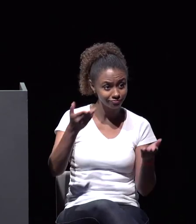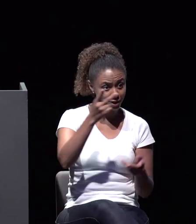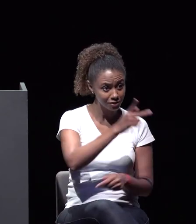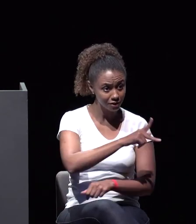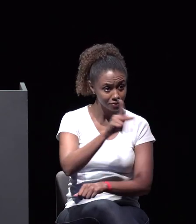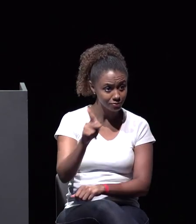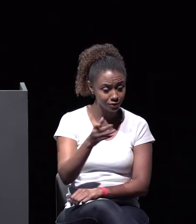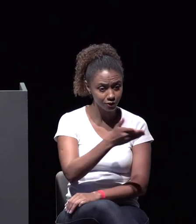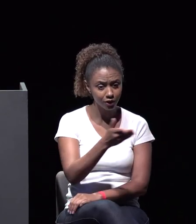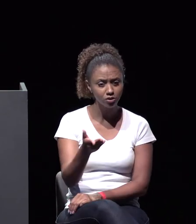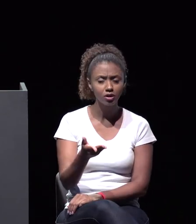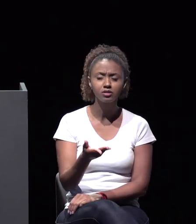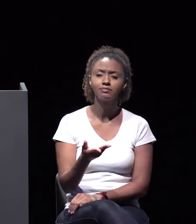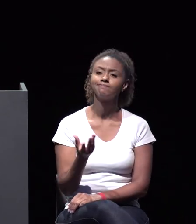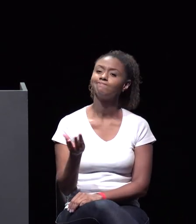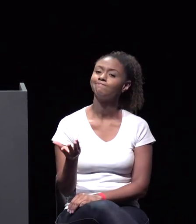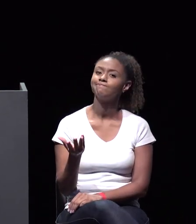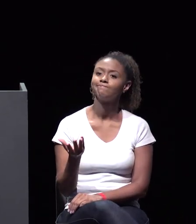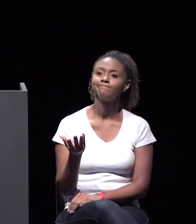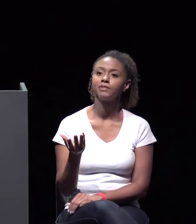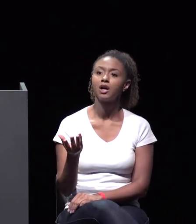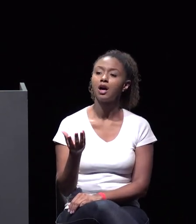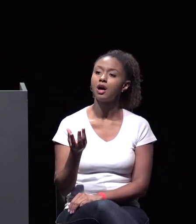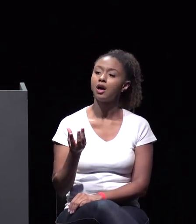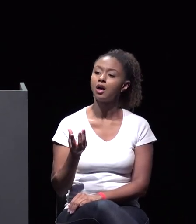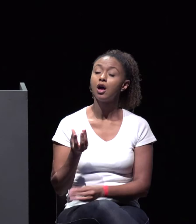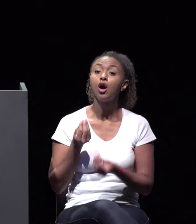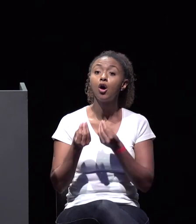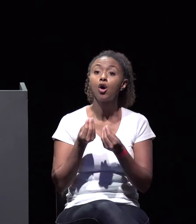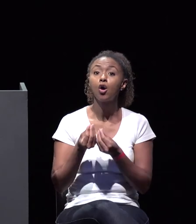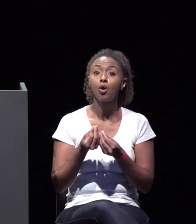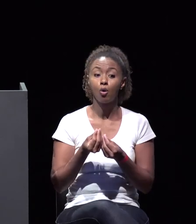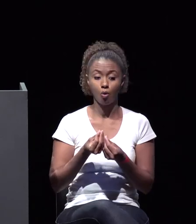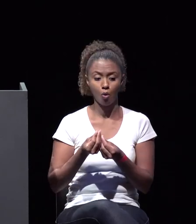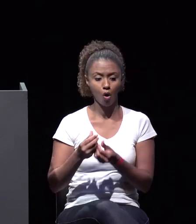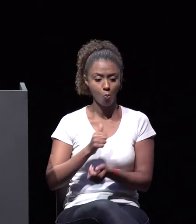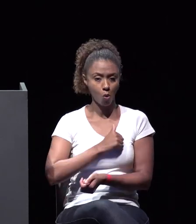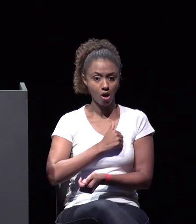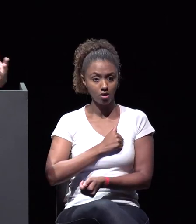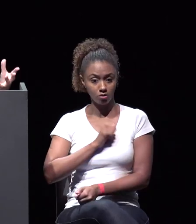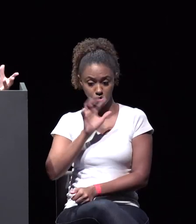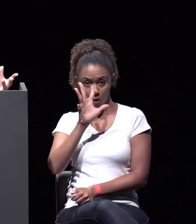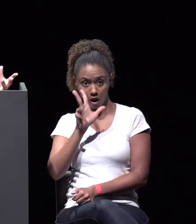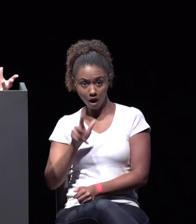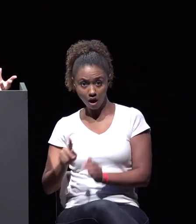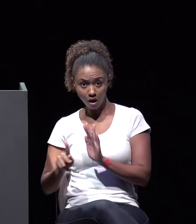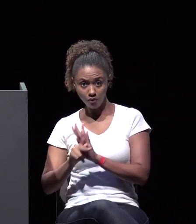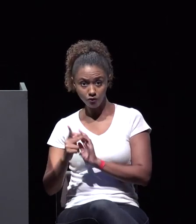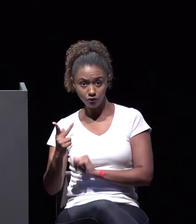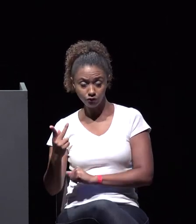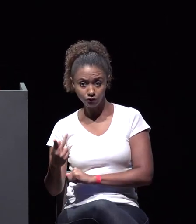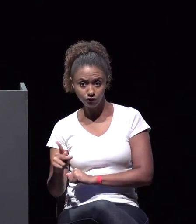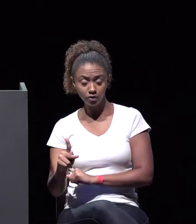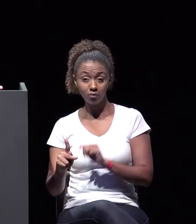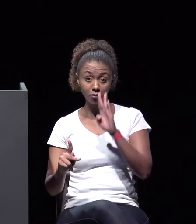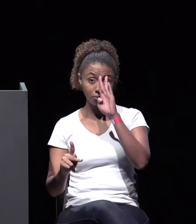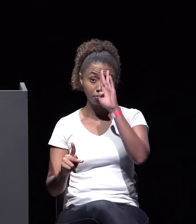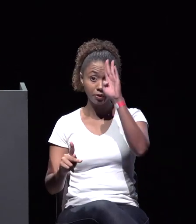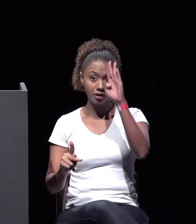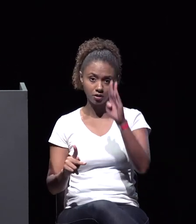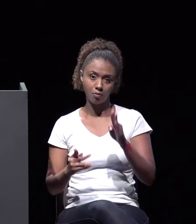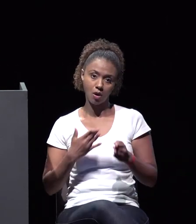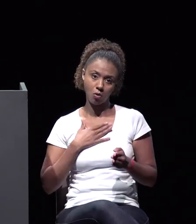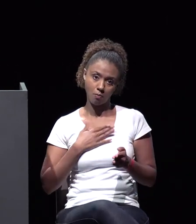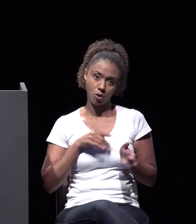gente pode relacionar as religiões de matrizes africanas principalmente aqui no caso do estudo